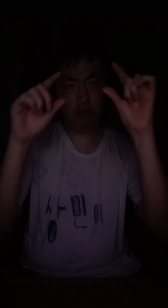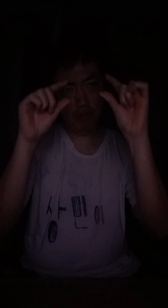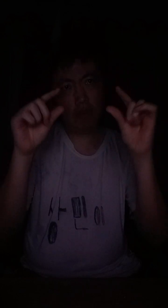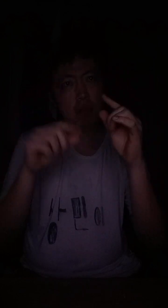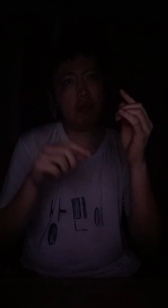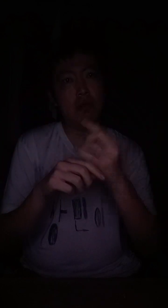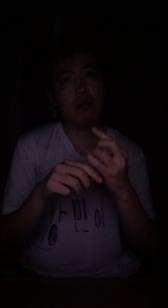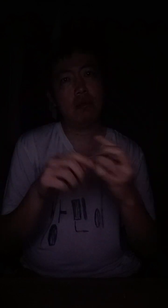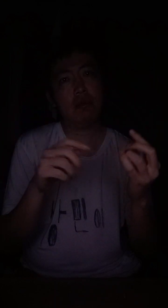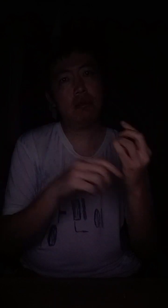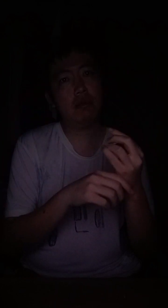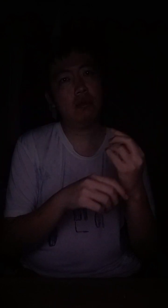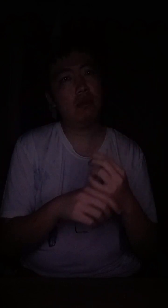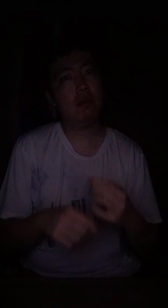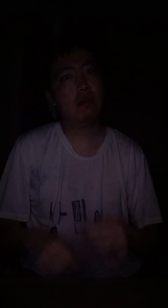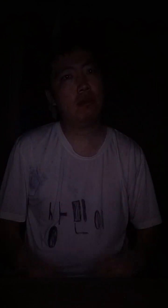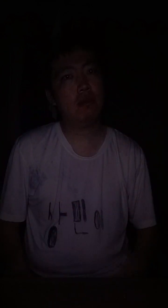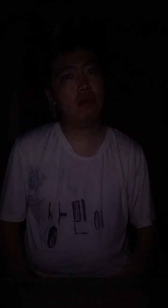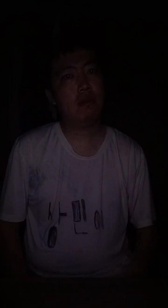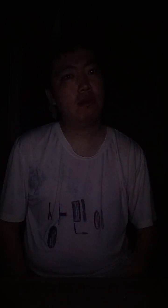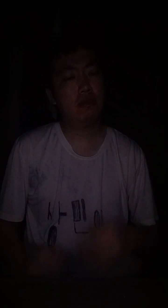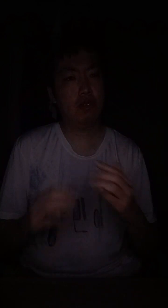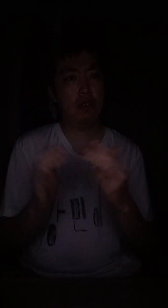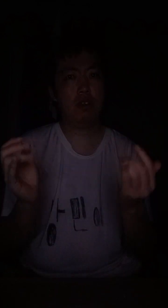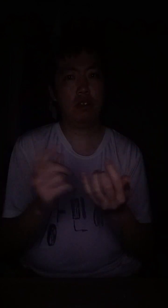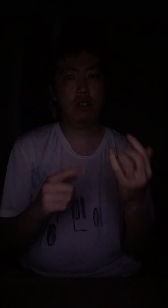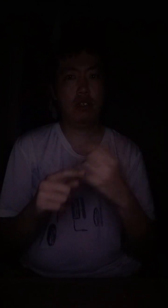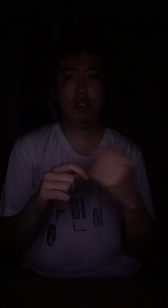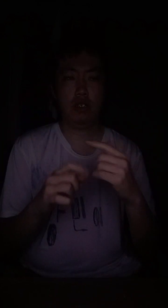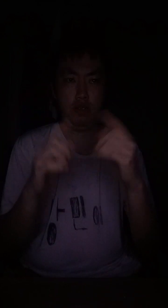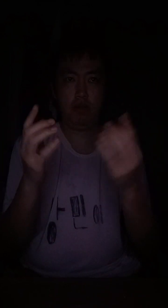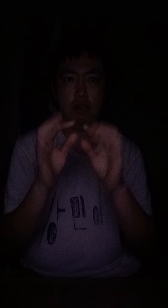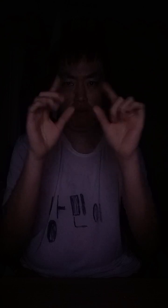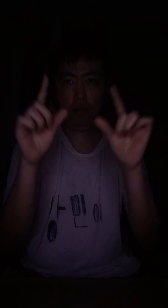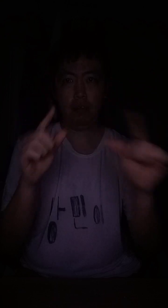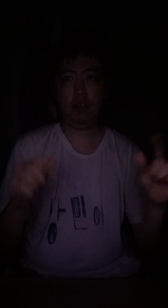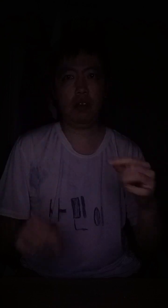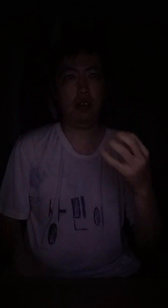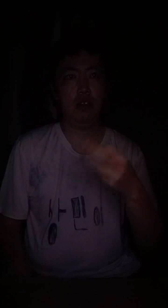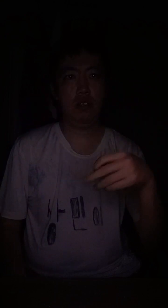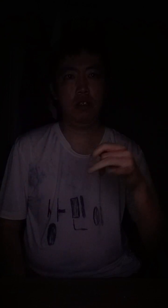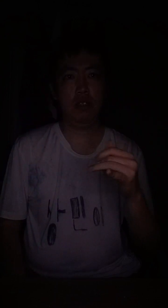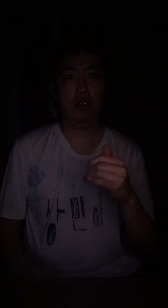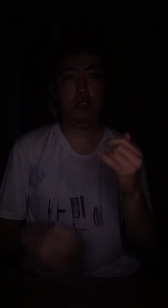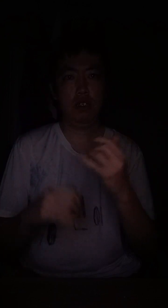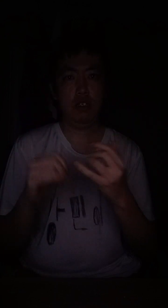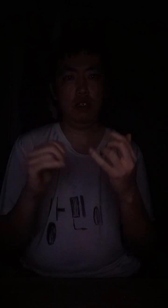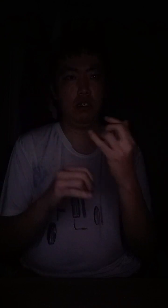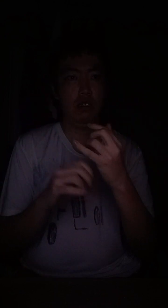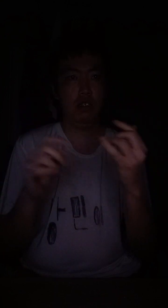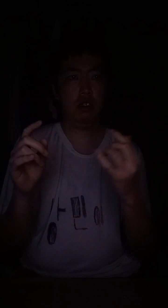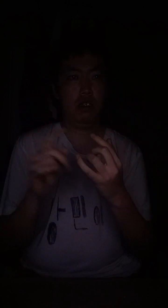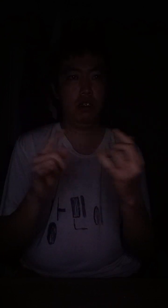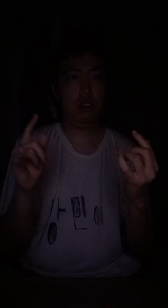카메라를 찍다 적발됐습니다. 화장실 벽면에 붙어있는 메모지입니다. 렌즈 탐지기를 가동하니